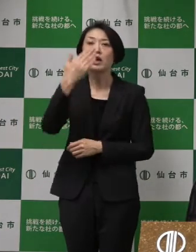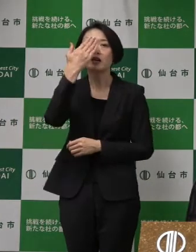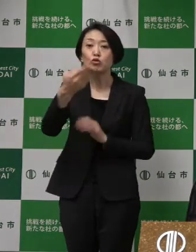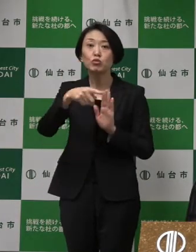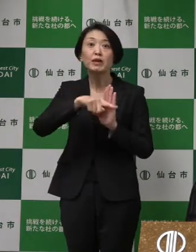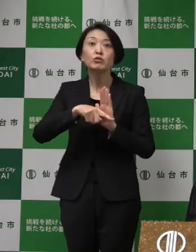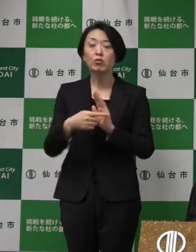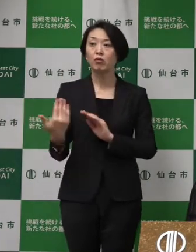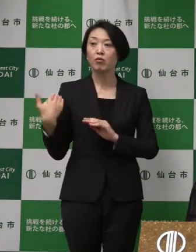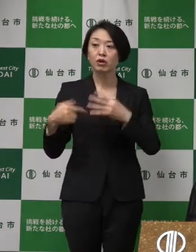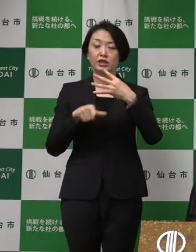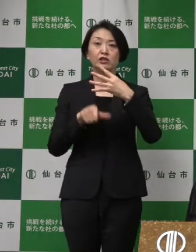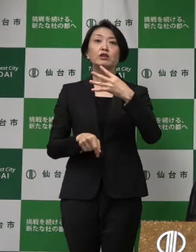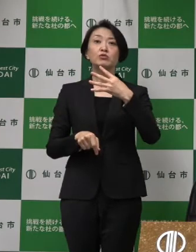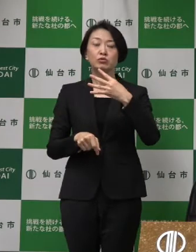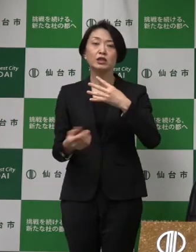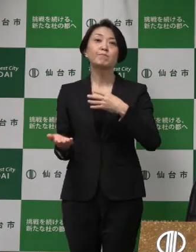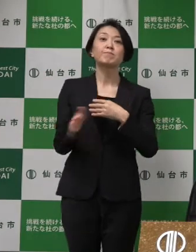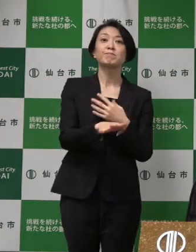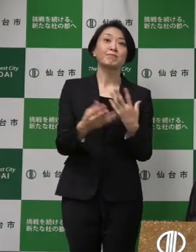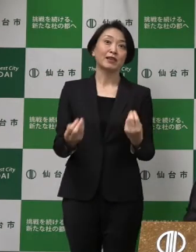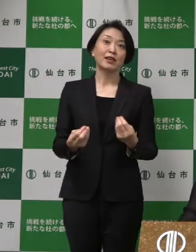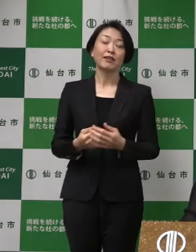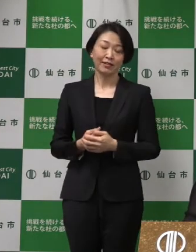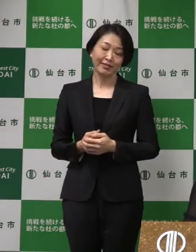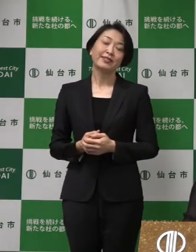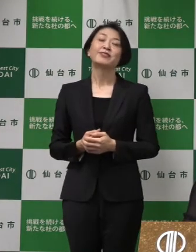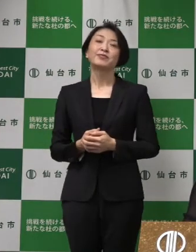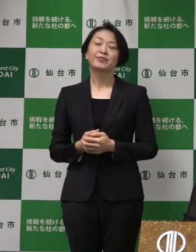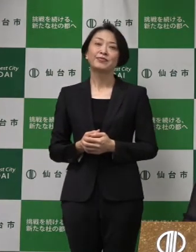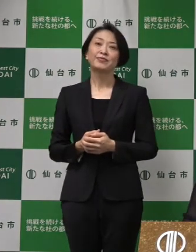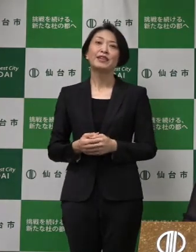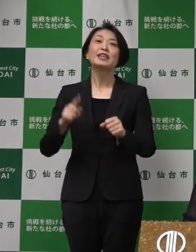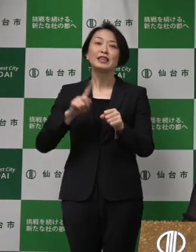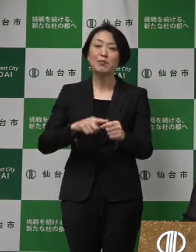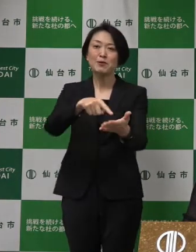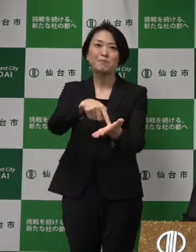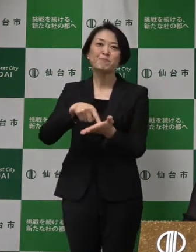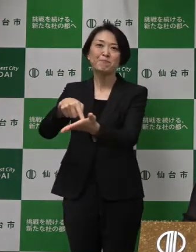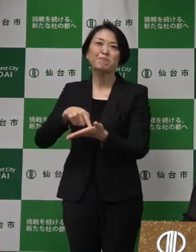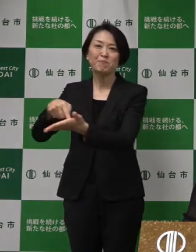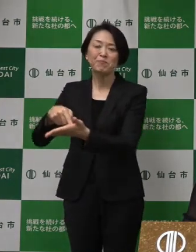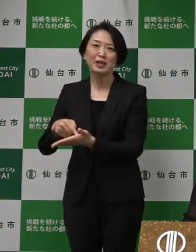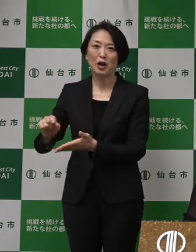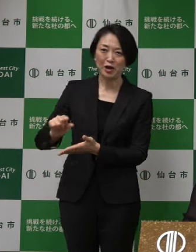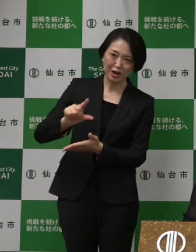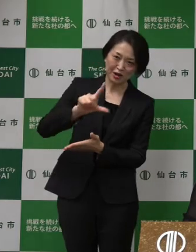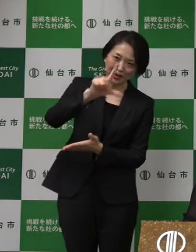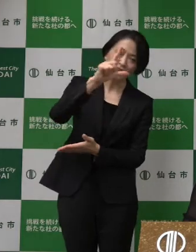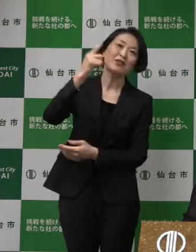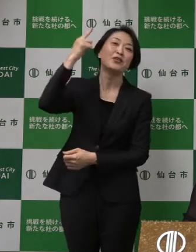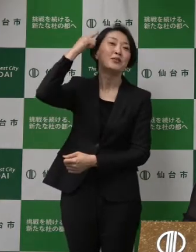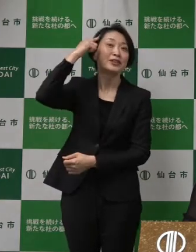に新たに追加している部分とかがございまして、そういったことで、寄付の増収につながっているものというふうに分析